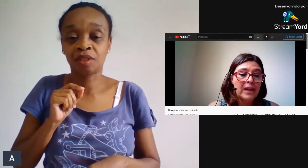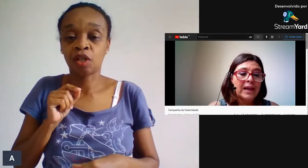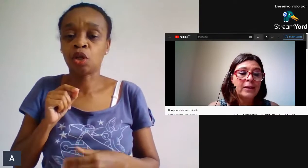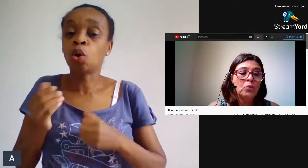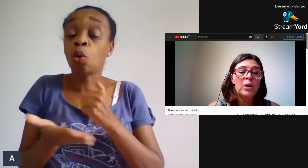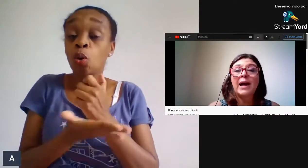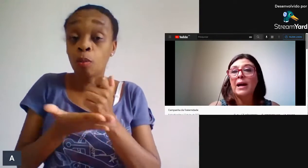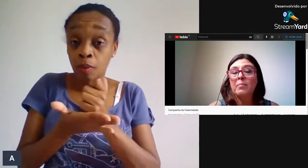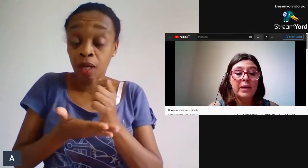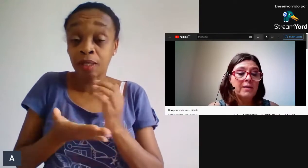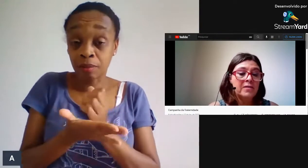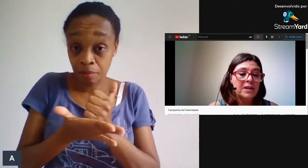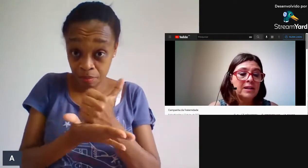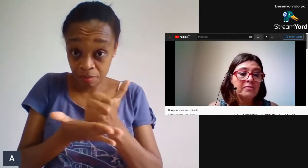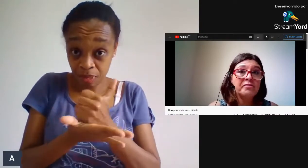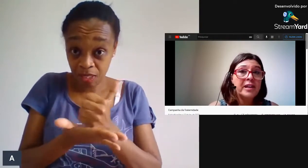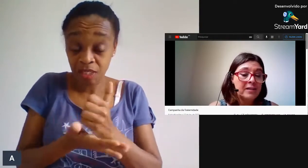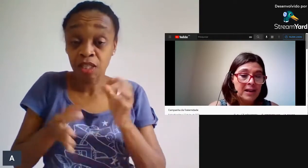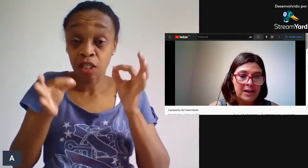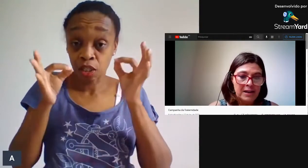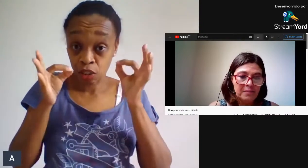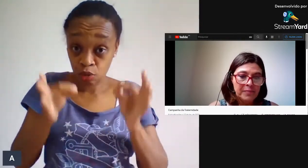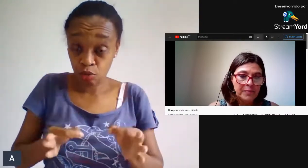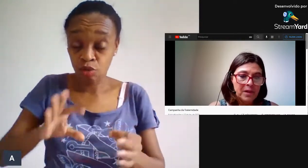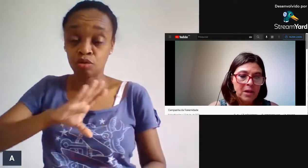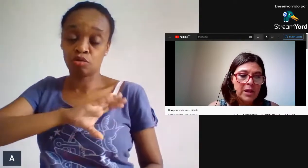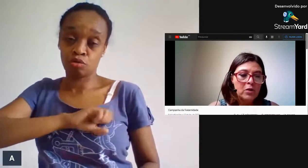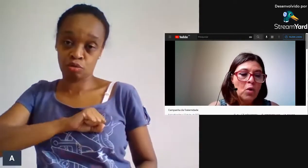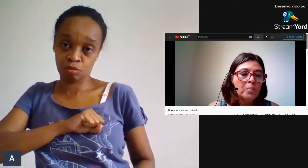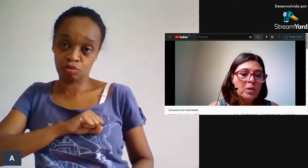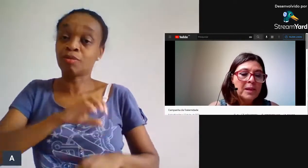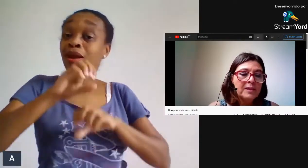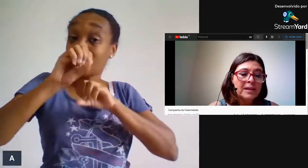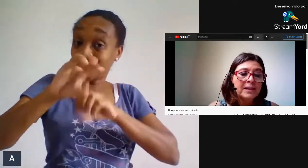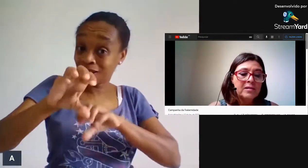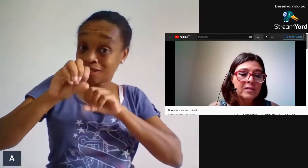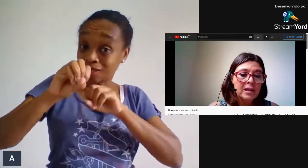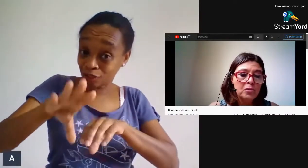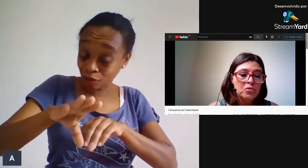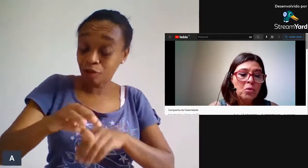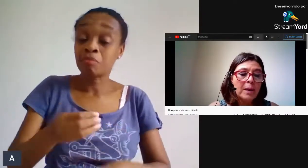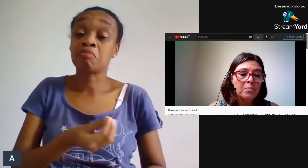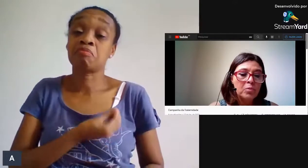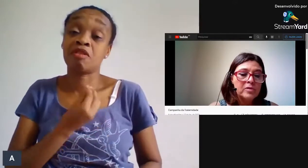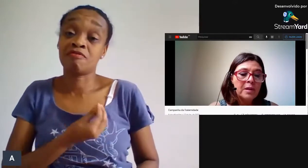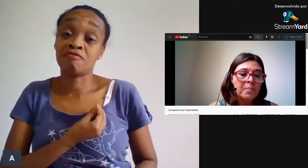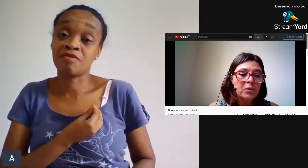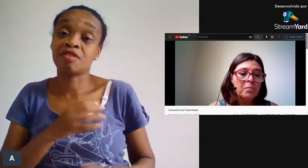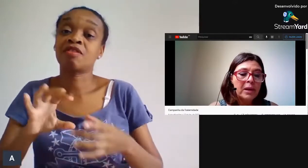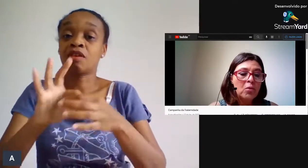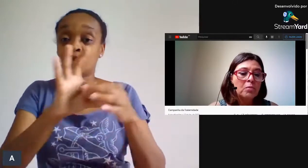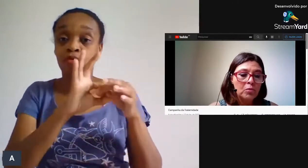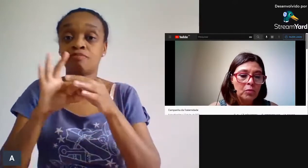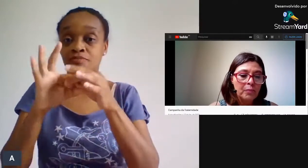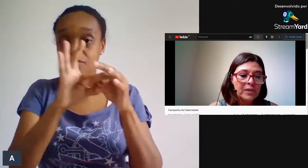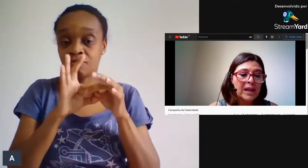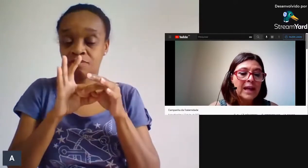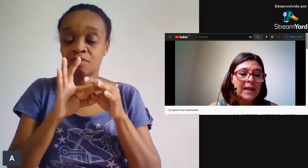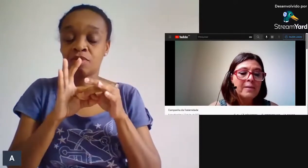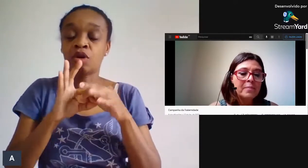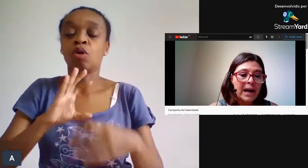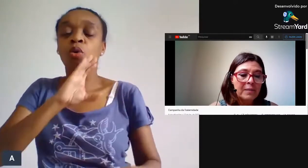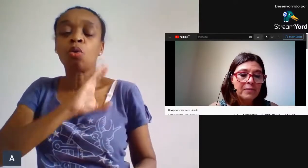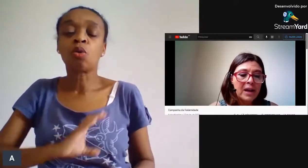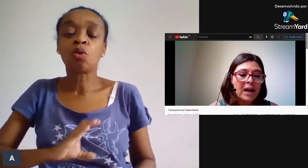amor, educar para a vida fraterna, comprometer cristãos com a busca pelo bem comum